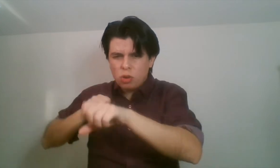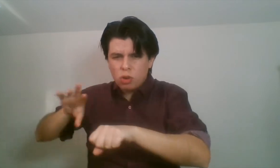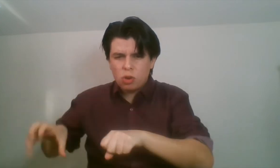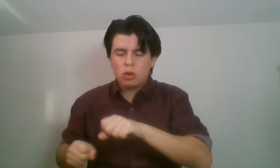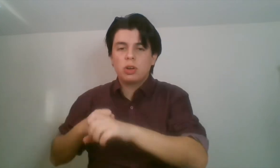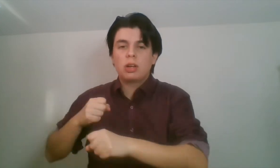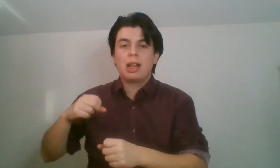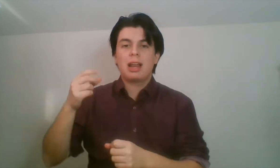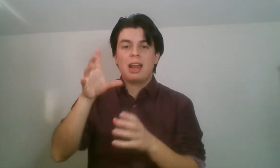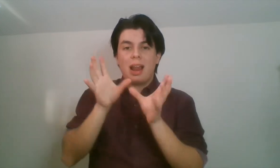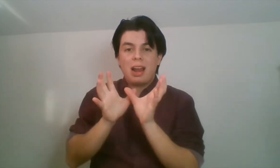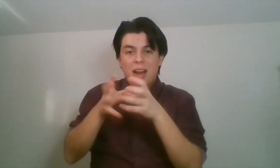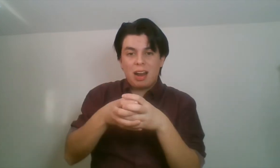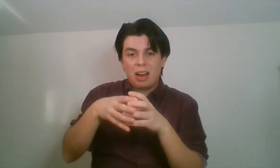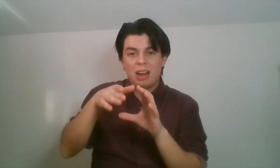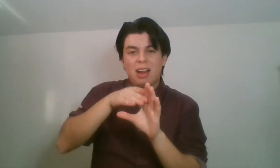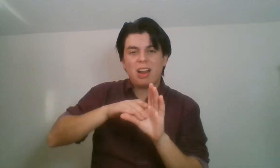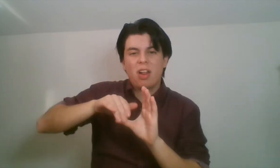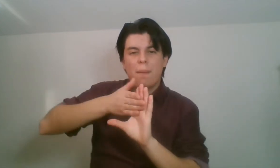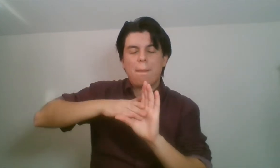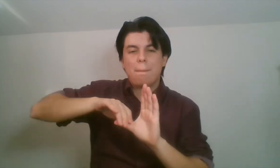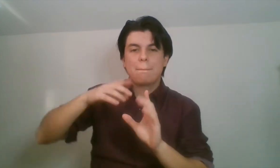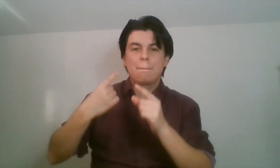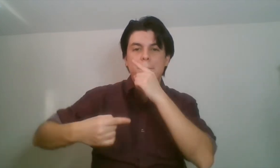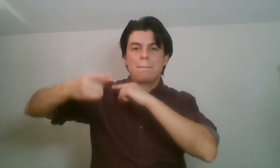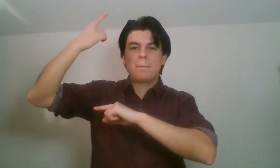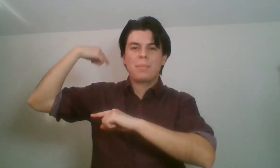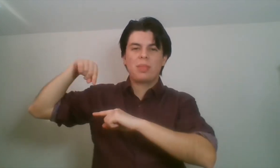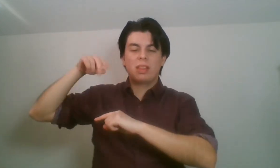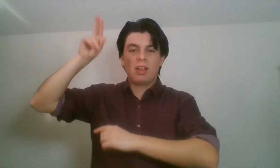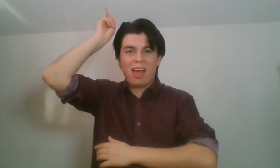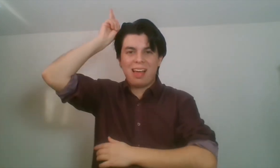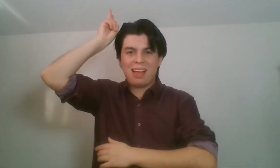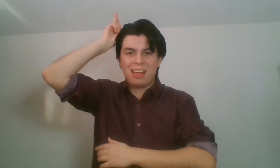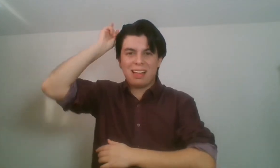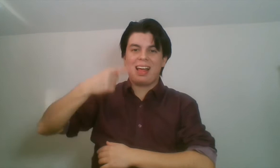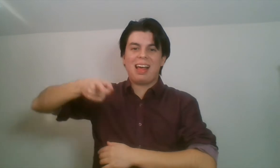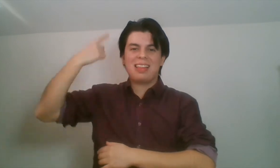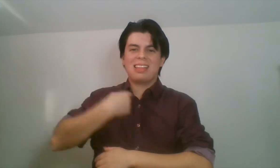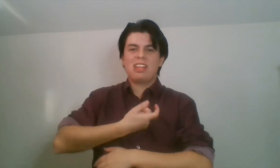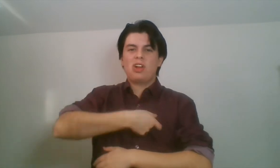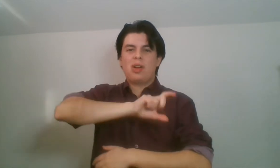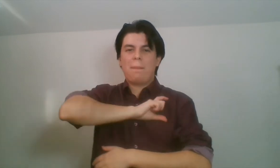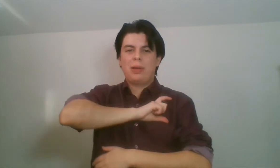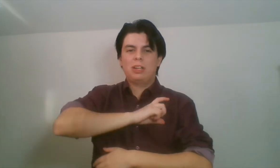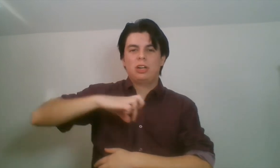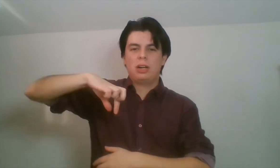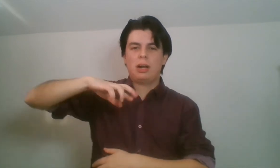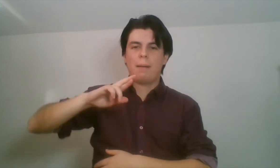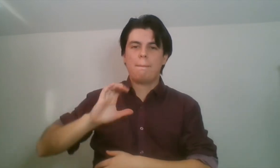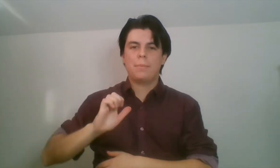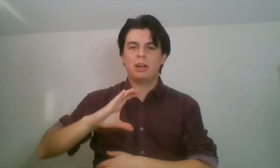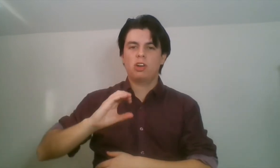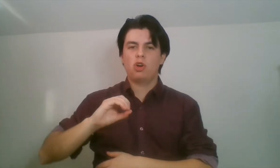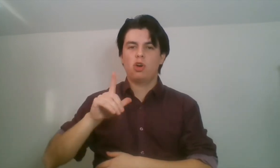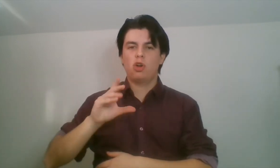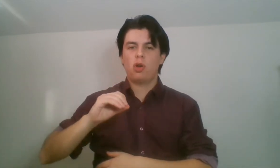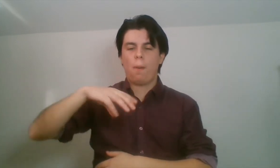muy busquilla, ¿eh? Uh-huh. Entonces tenían una serie de aficiones, y entre todas